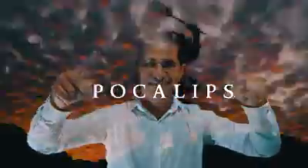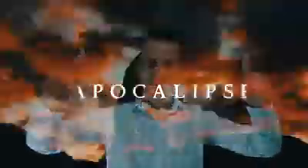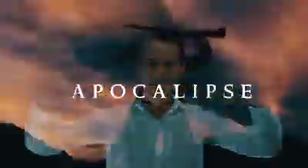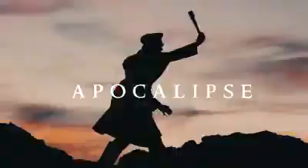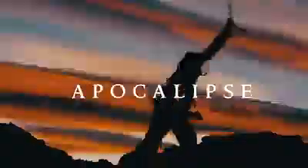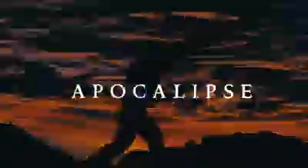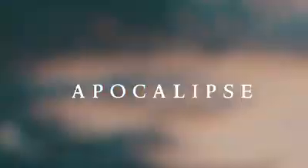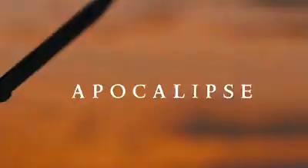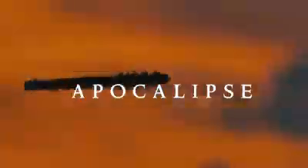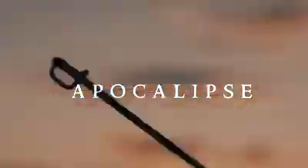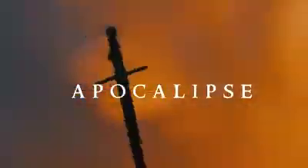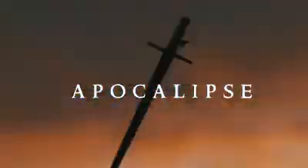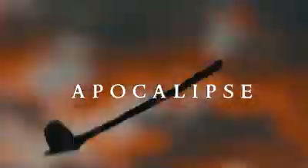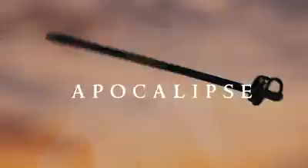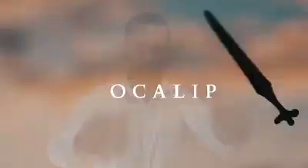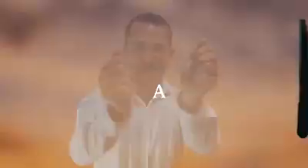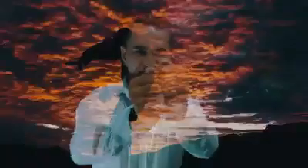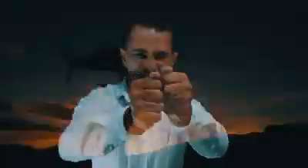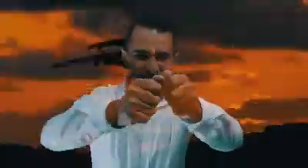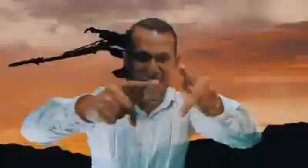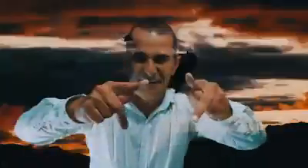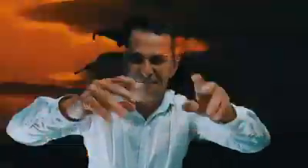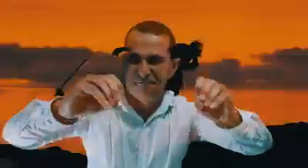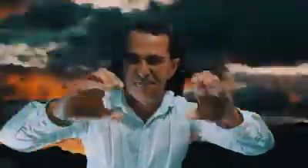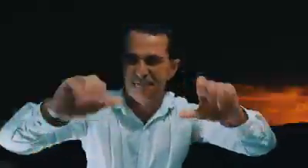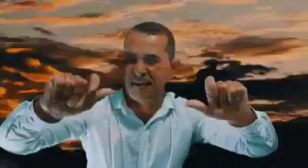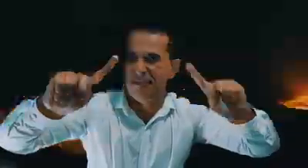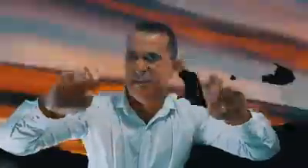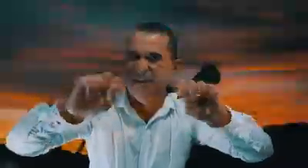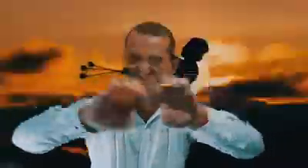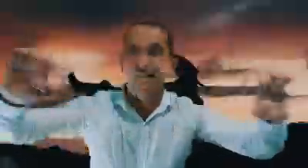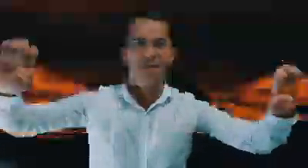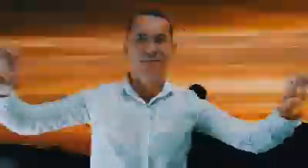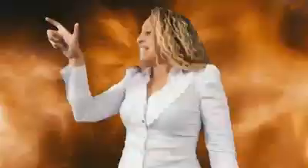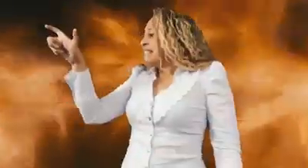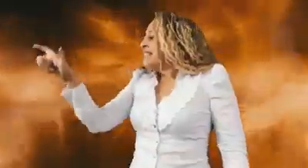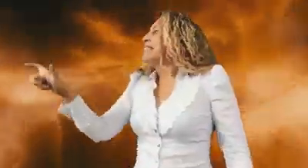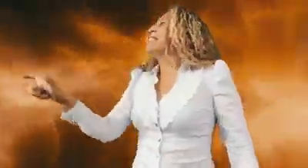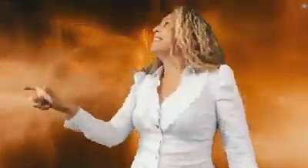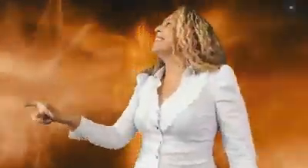Apocalipse, em Apocalipse.